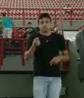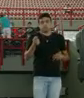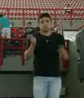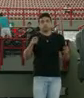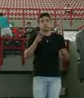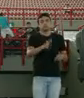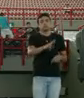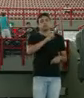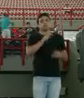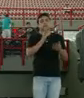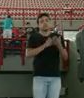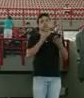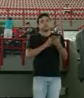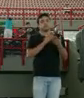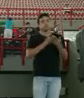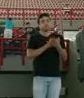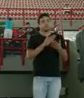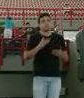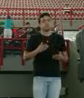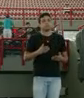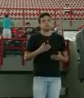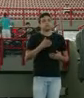podem me dizer só a página para eu poder orientar o pessoal?